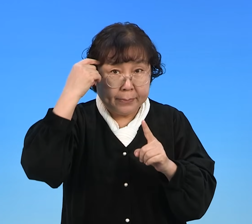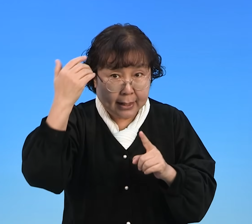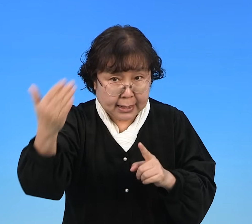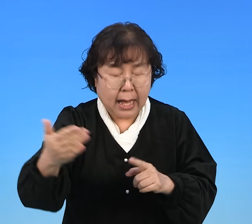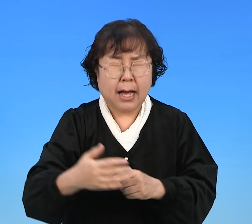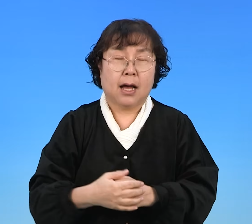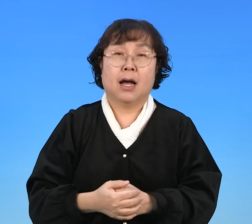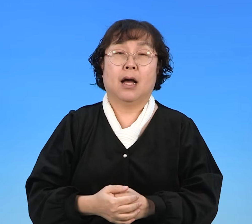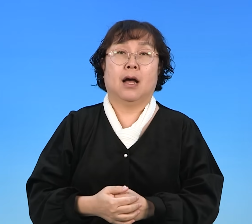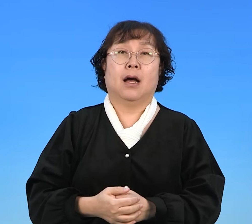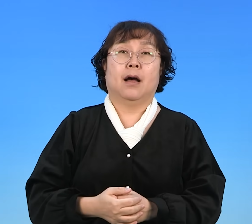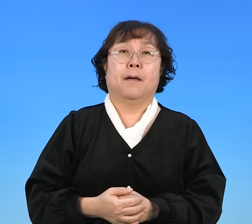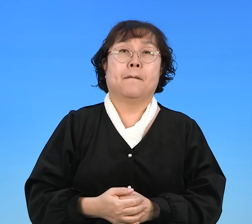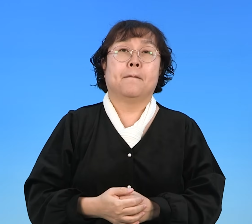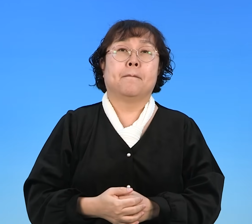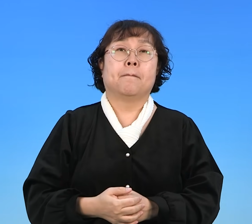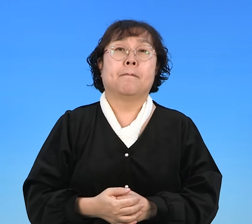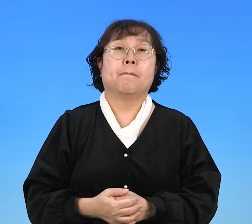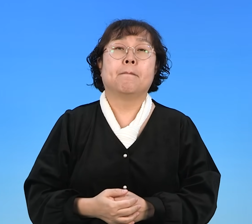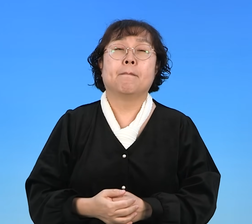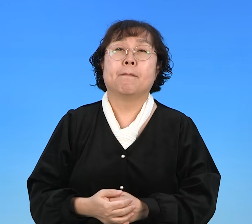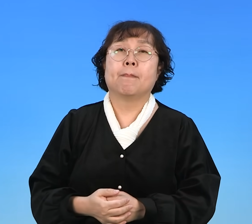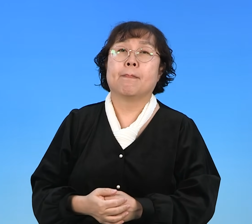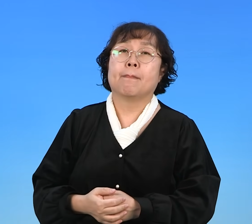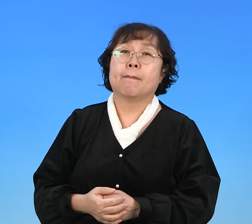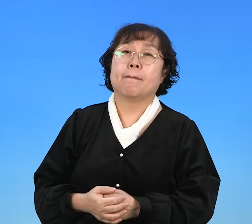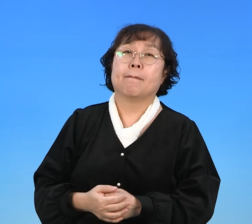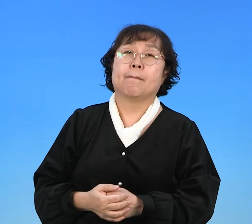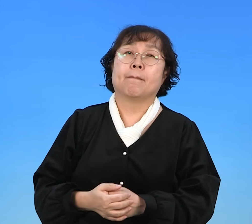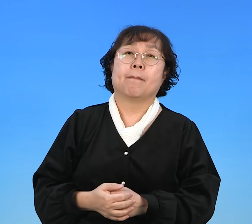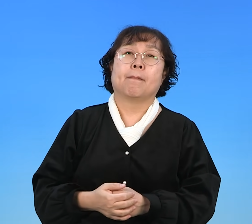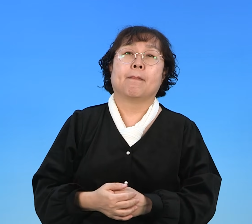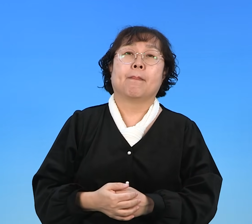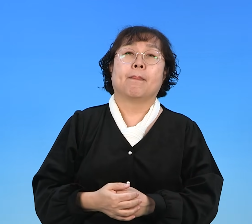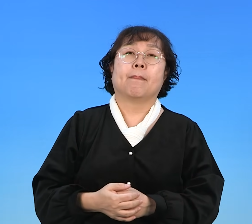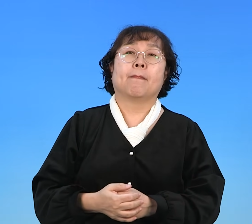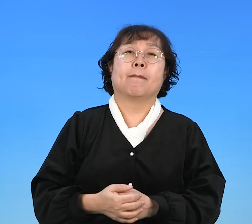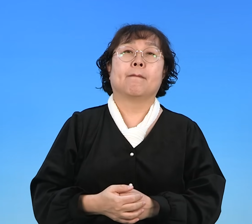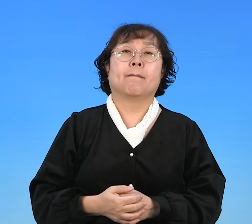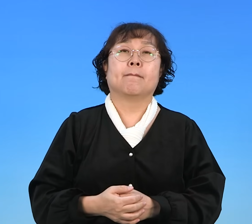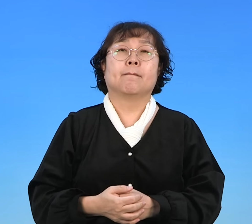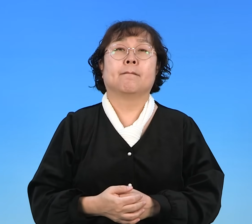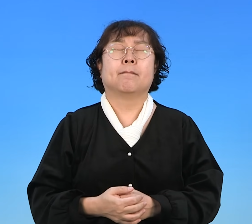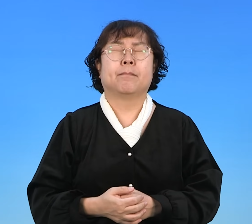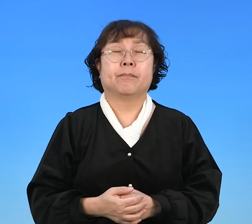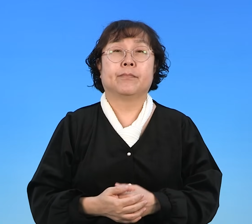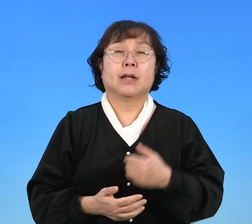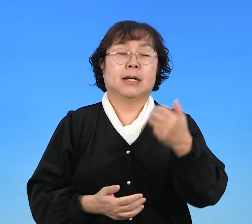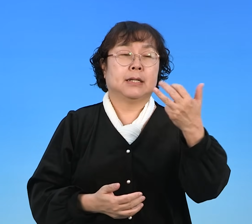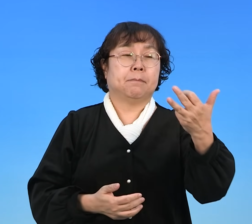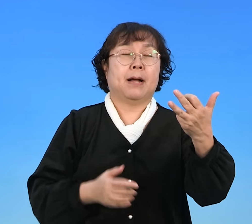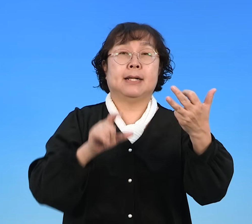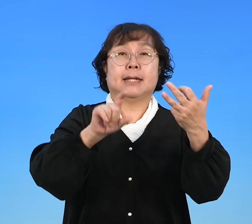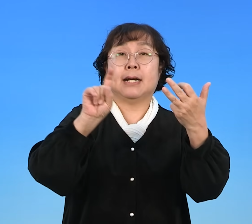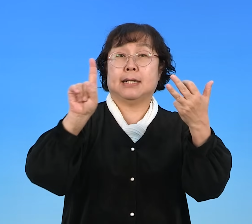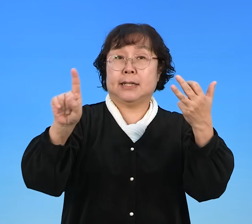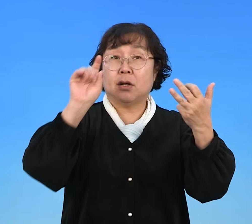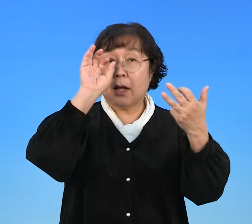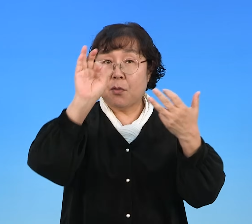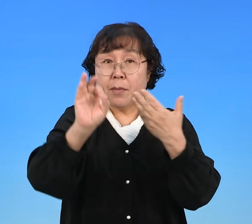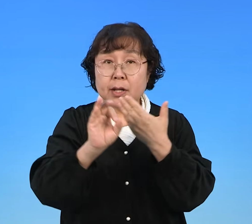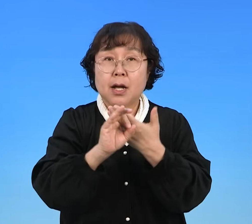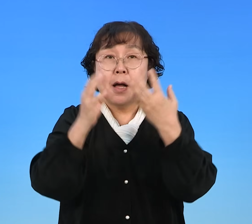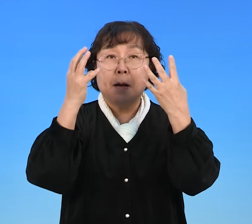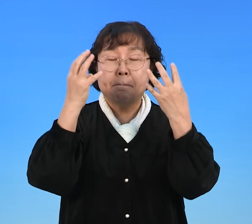18장 41절이라 그랬는데요, 이 열왕기상 18장 1절 말씀의 스타트가 이렇게 시작을 합니다.